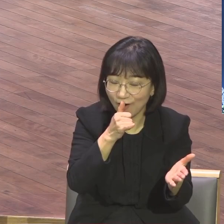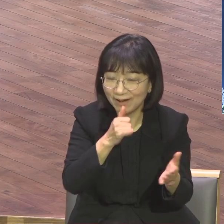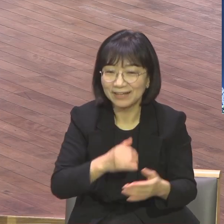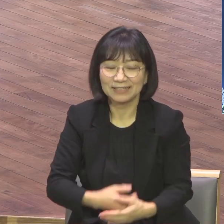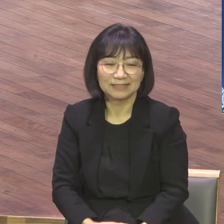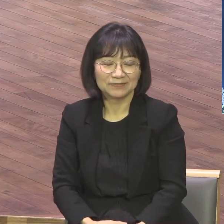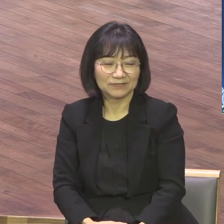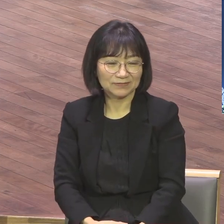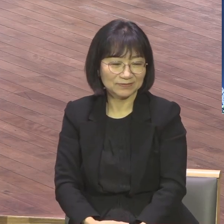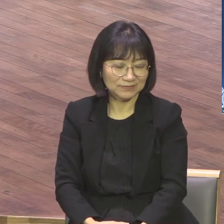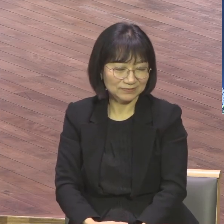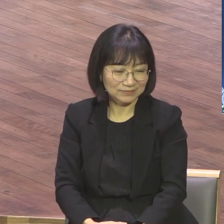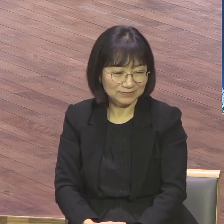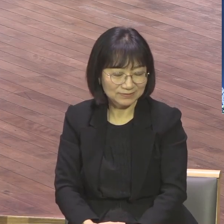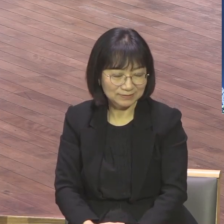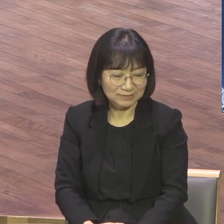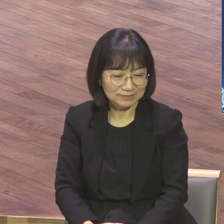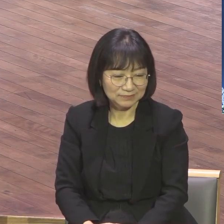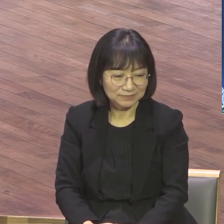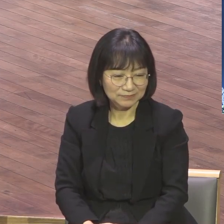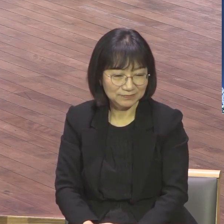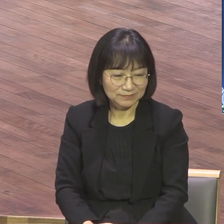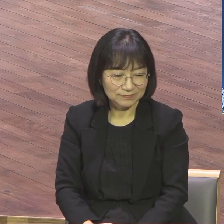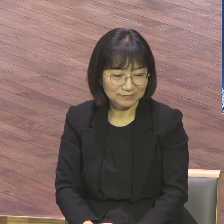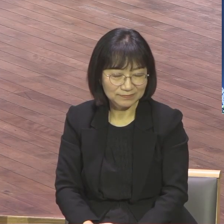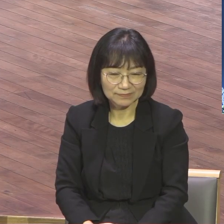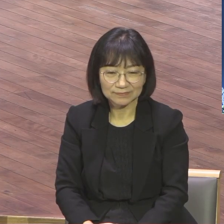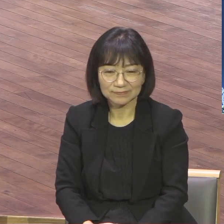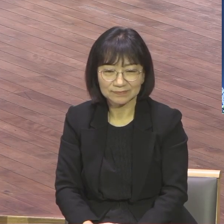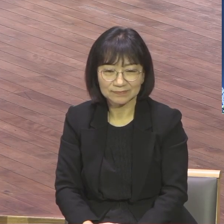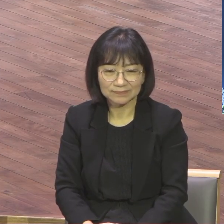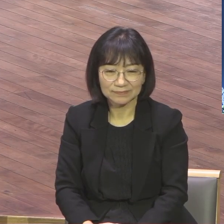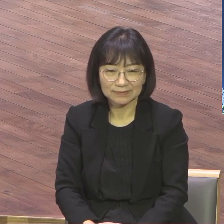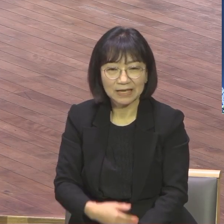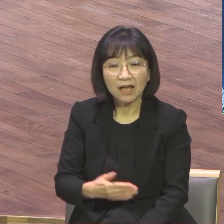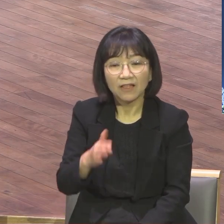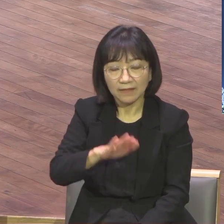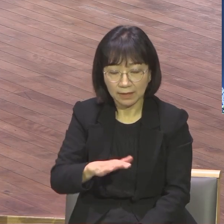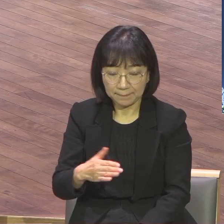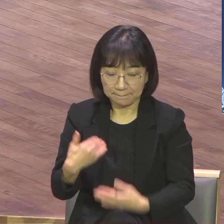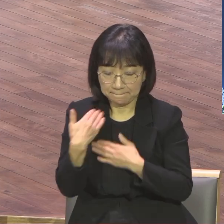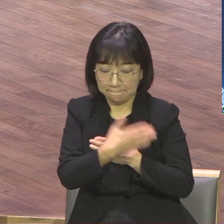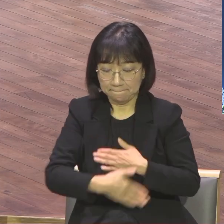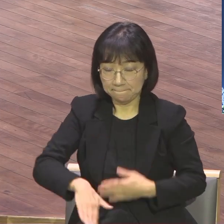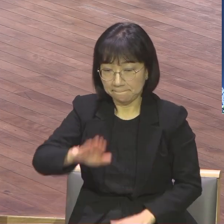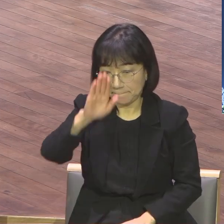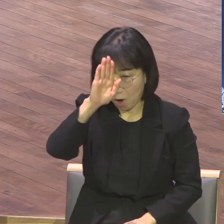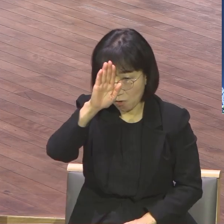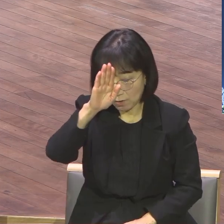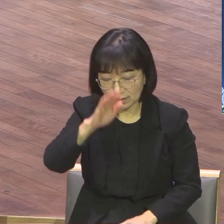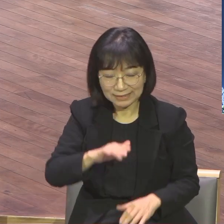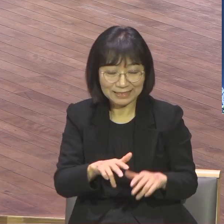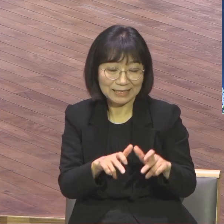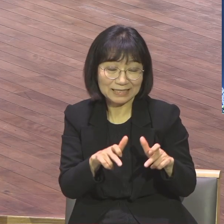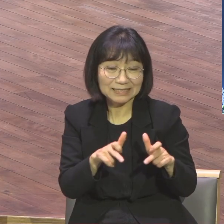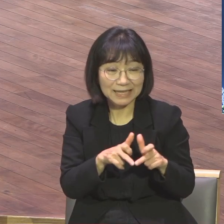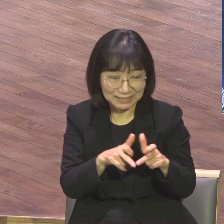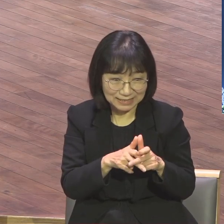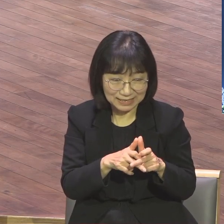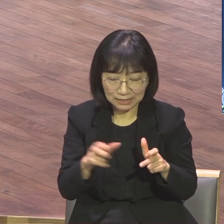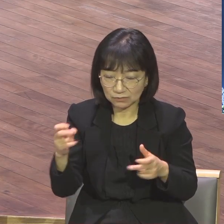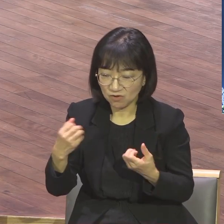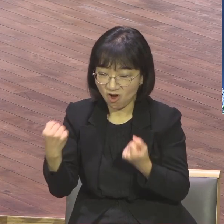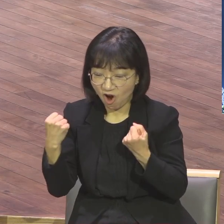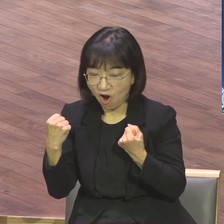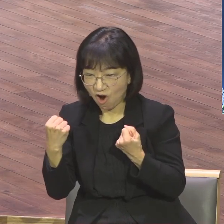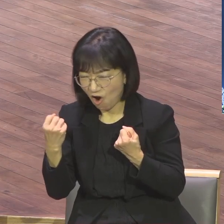그런데 기억해야 될 것은요. 육신의 질병과 장애를 가지고 있는 사람이나 이 건강한 육신을 가지고